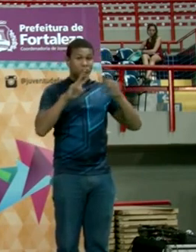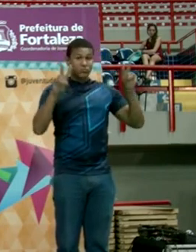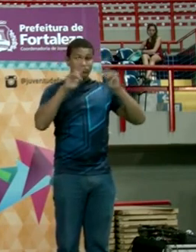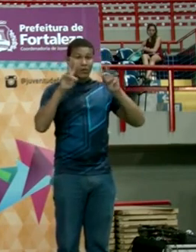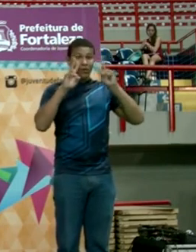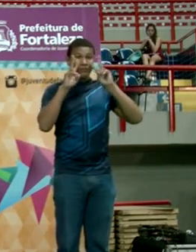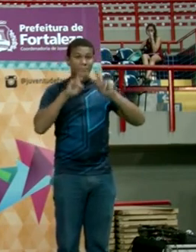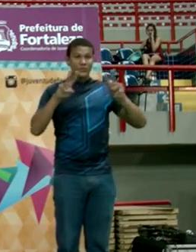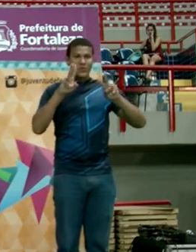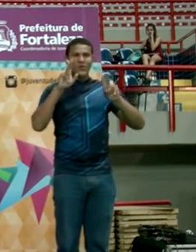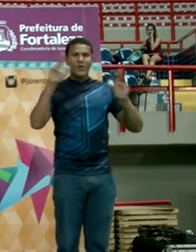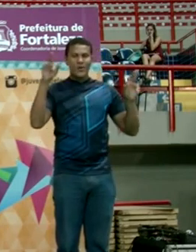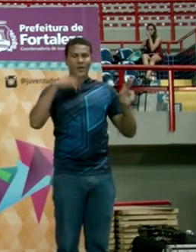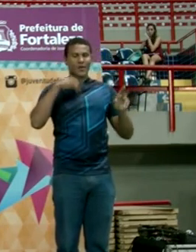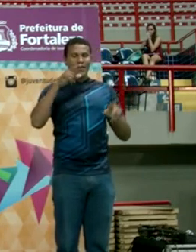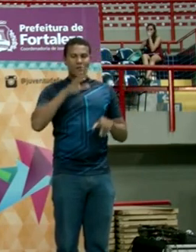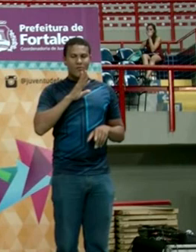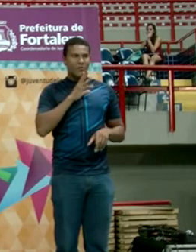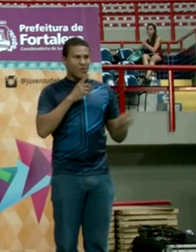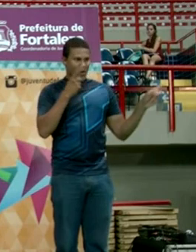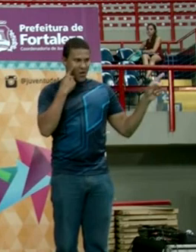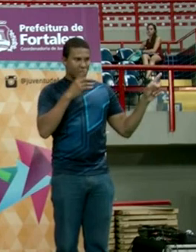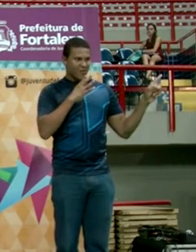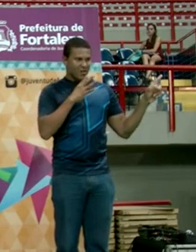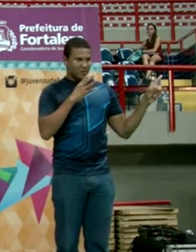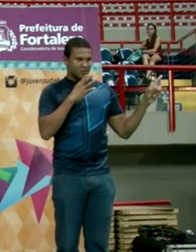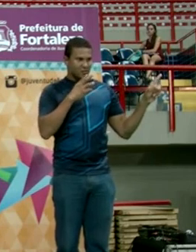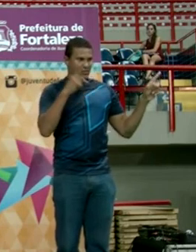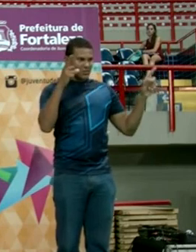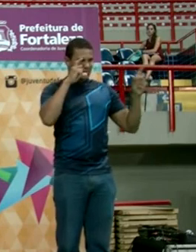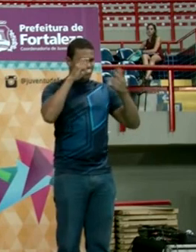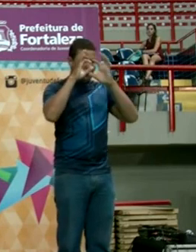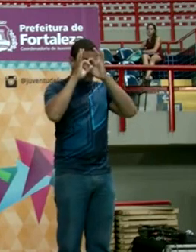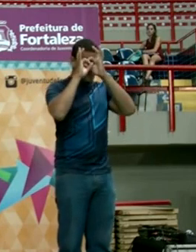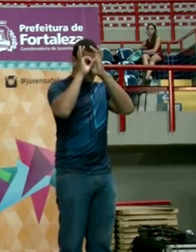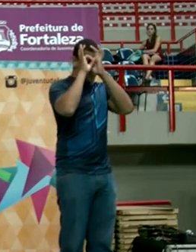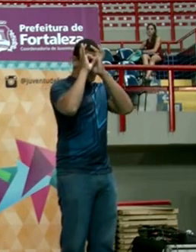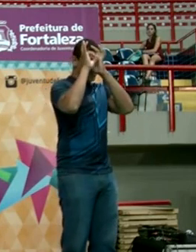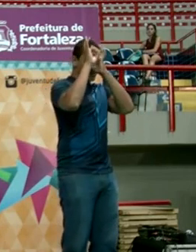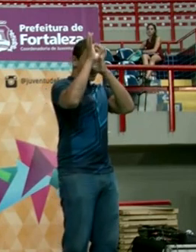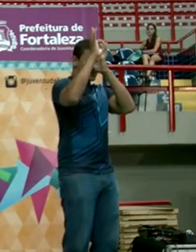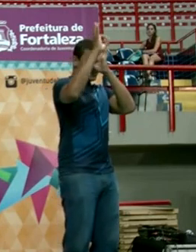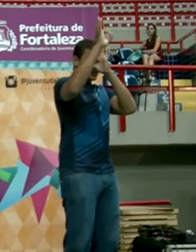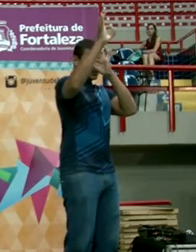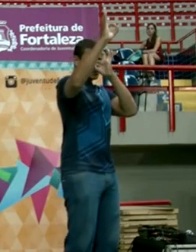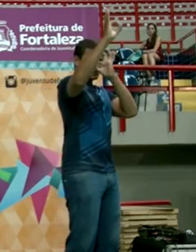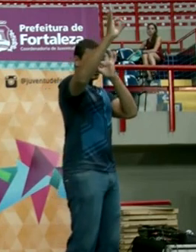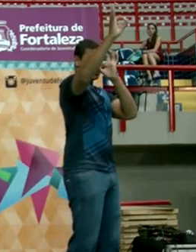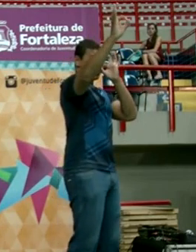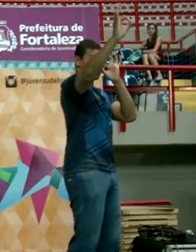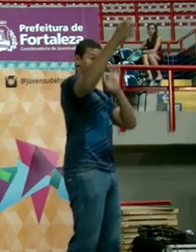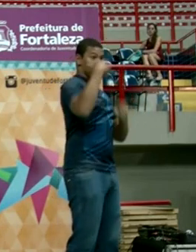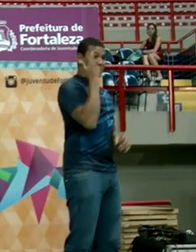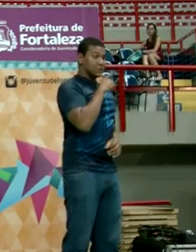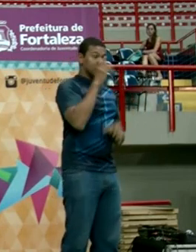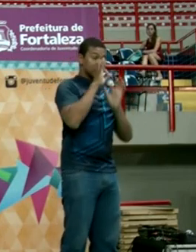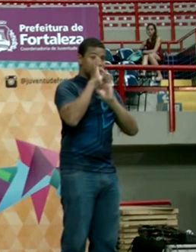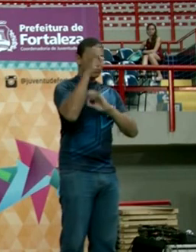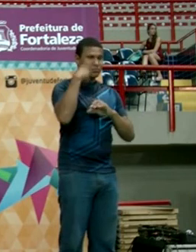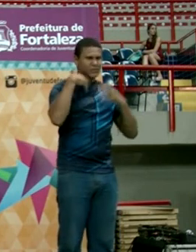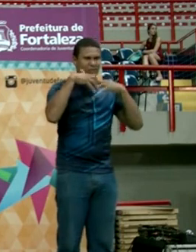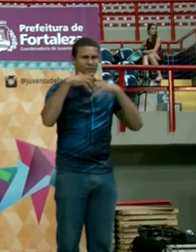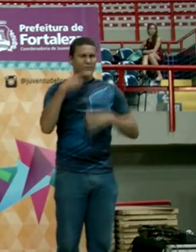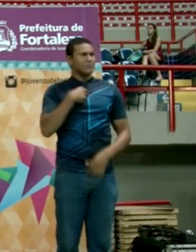Nós vamos fazer igual os Thundercats. Thundercats Roll, né? Você lembra o nome dos Thundercats? Willy Cat, Willy Kid, Chitara, Tiger,